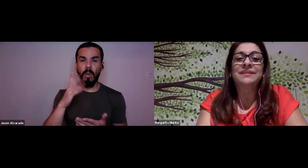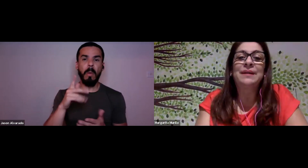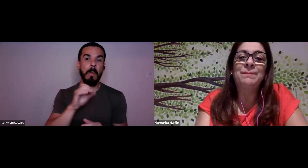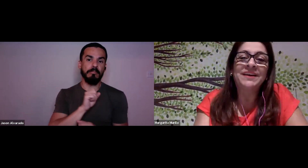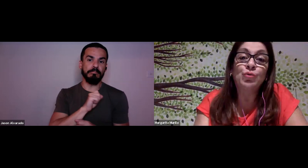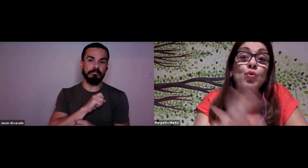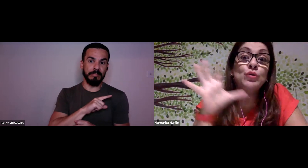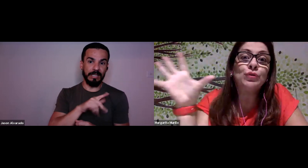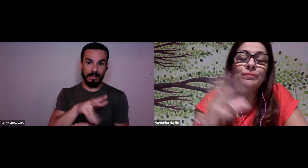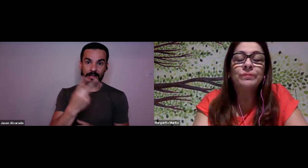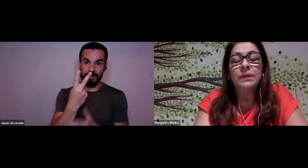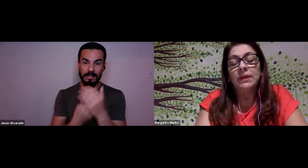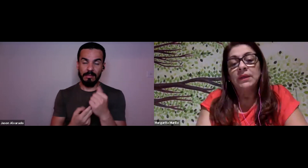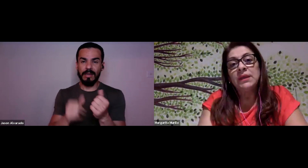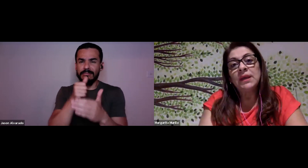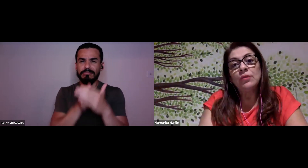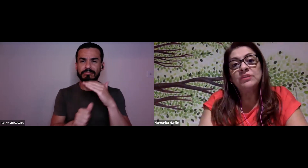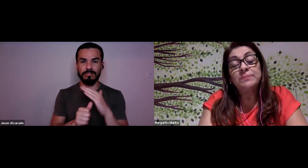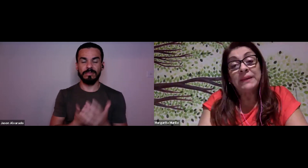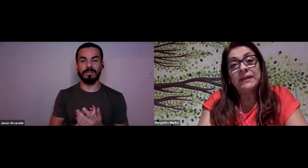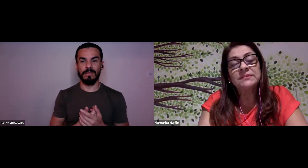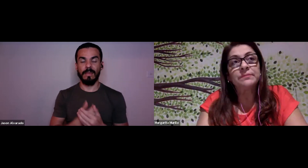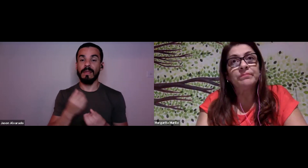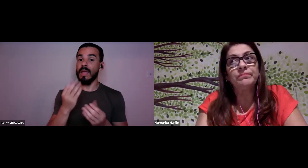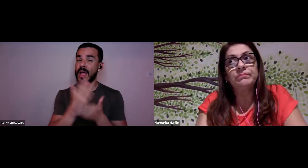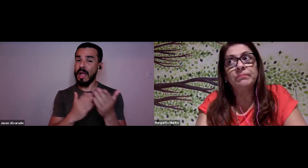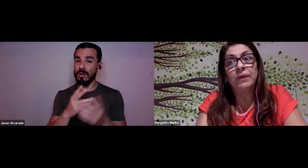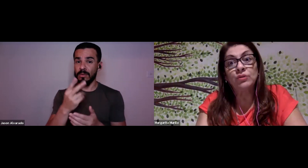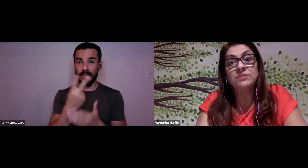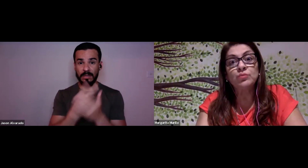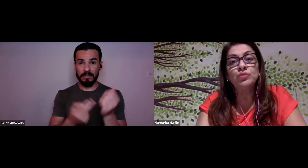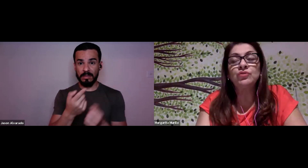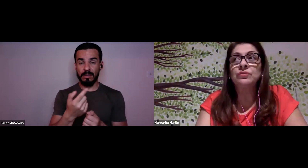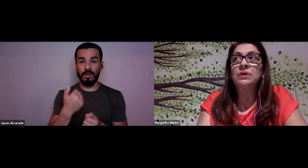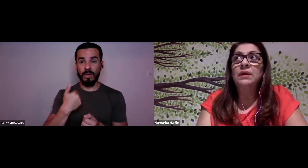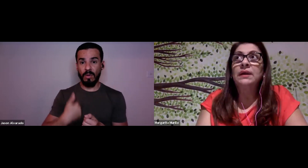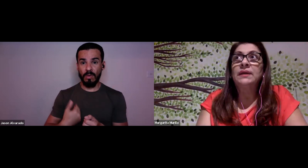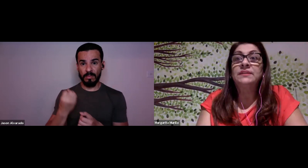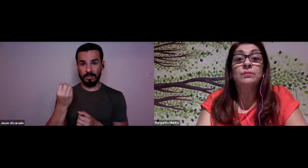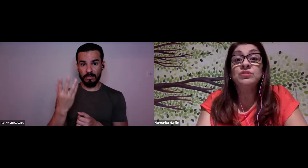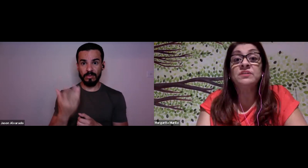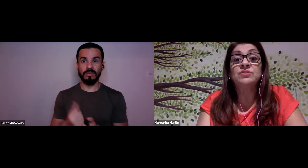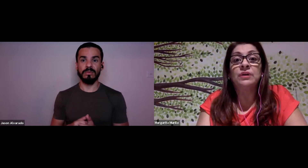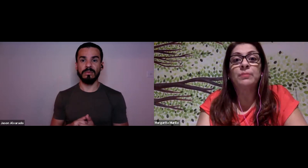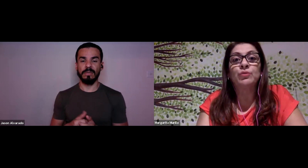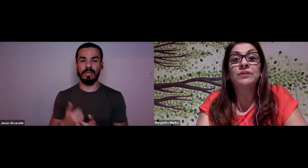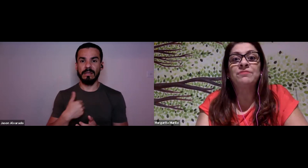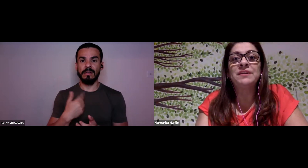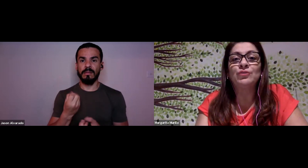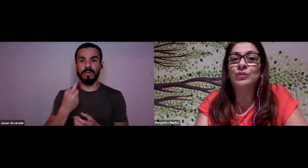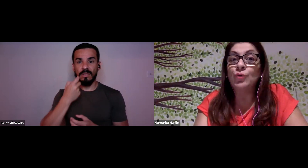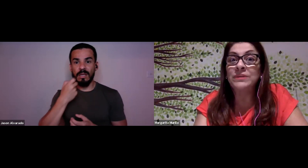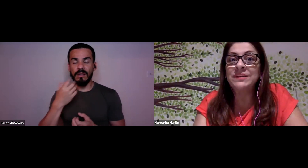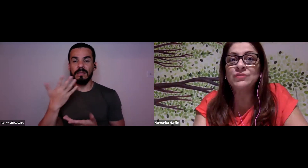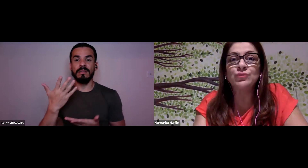que tiene la pareja oculto y algunas parejas varones muchos tienen mucha adicción a la